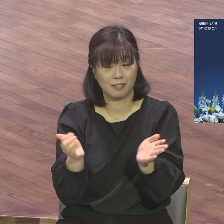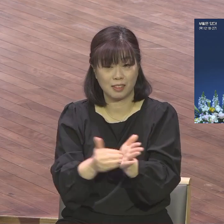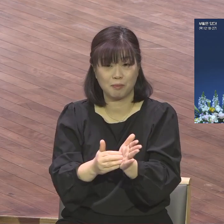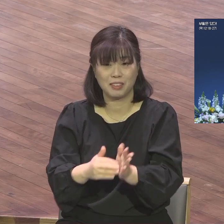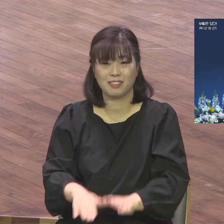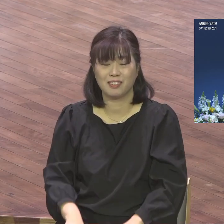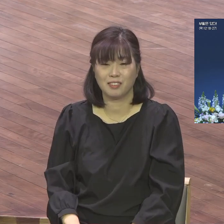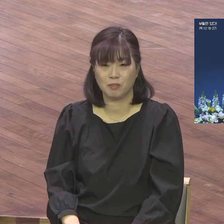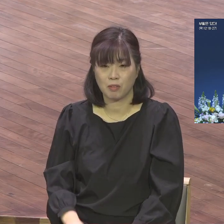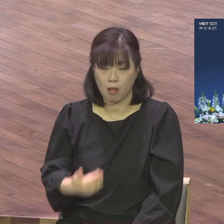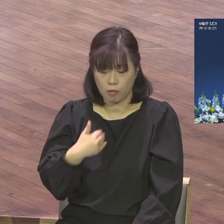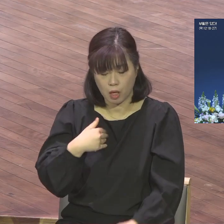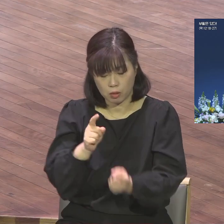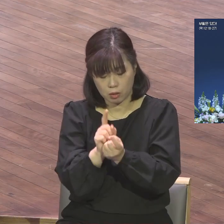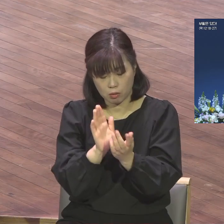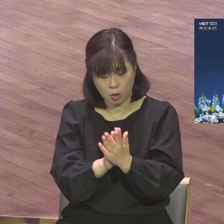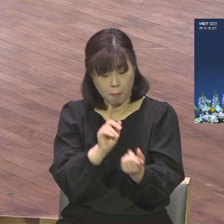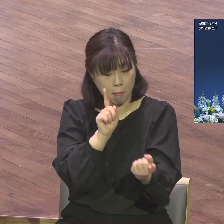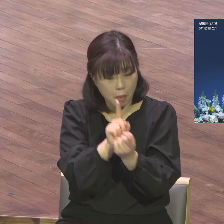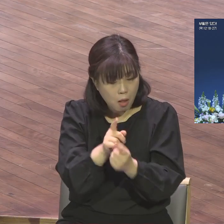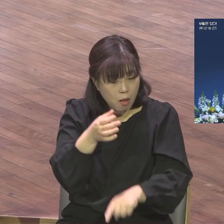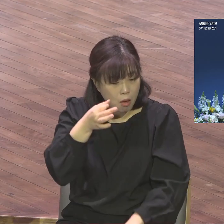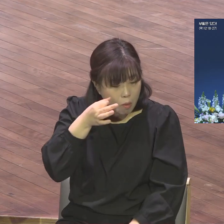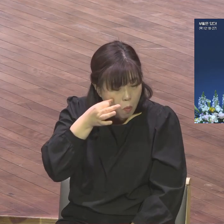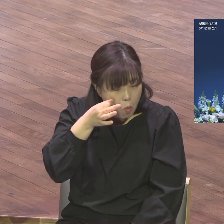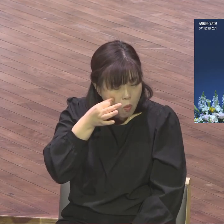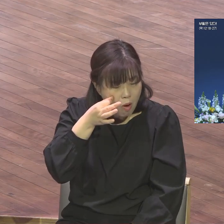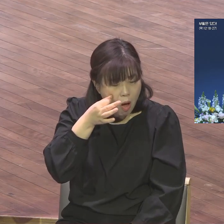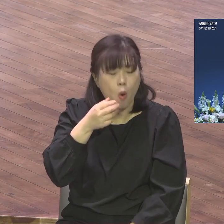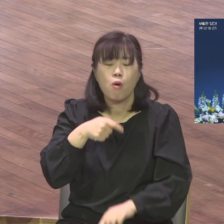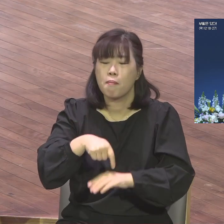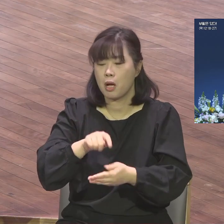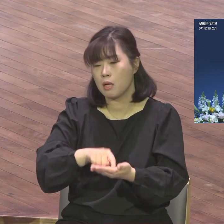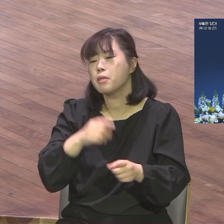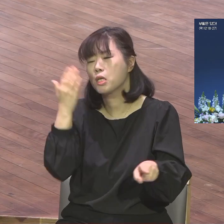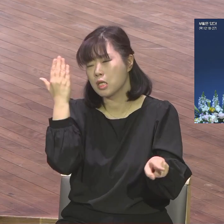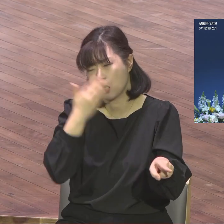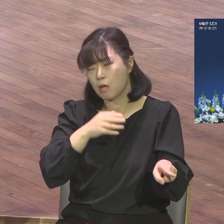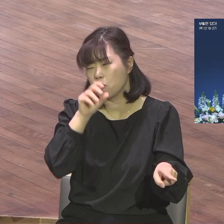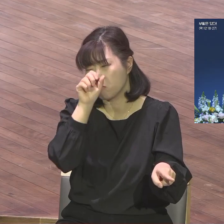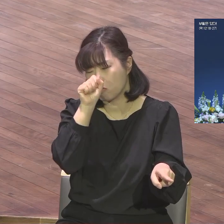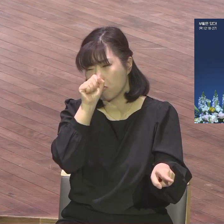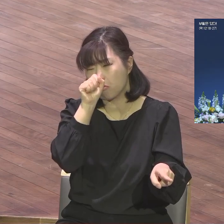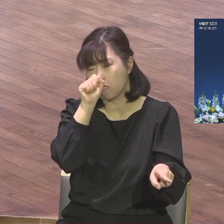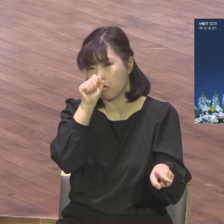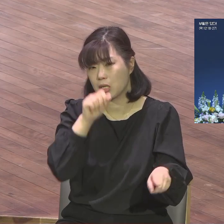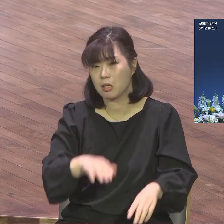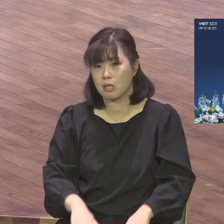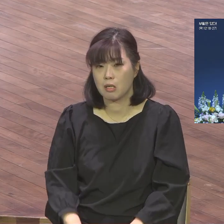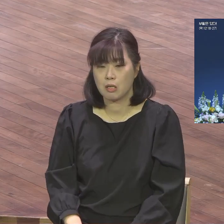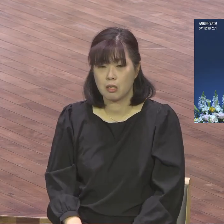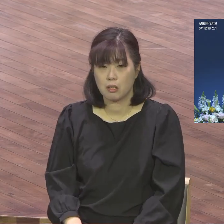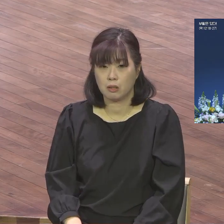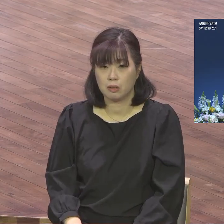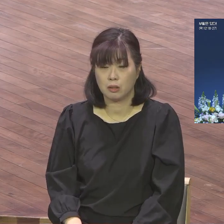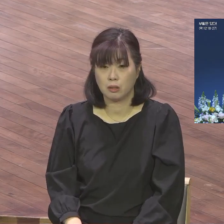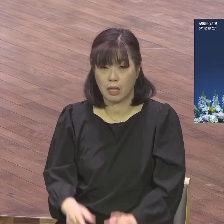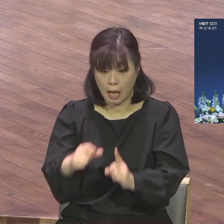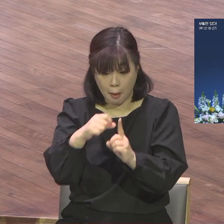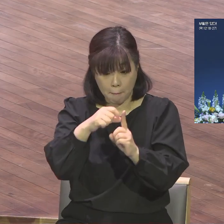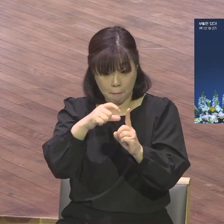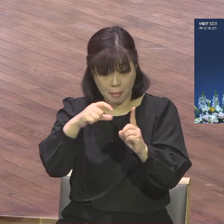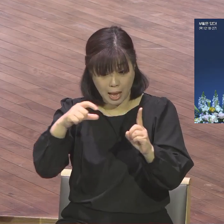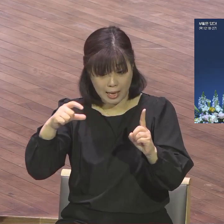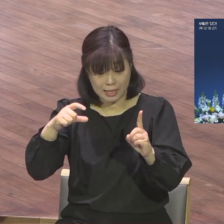무슬림 국가라서 한국 사람이 이렇게 많이 온 적은 역사상 처음이라 한두 사람 올 줄이라도 무슨 60명이 한 번에